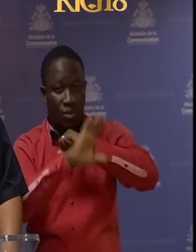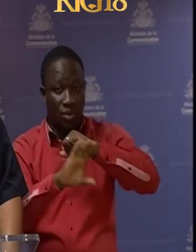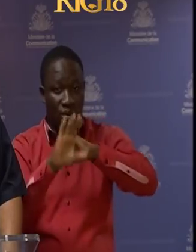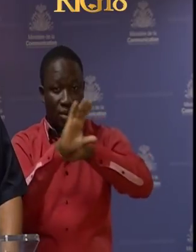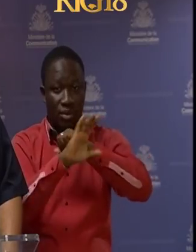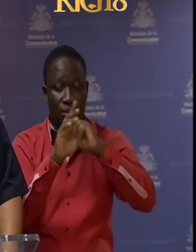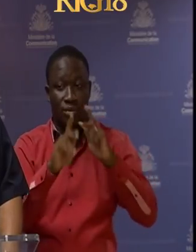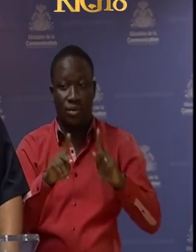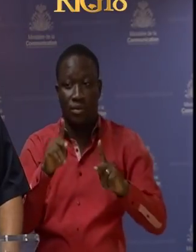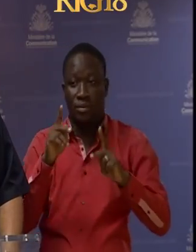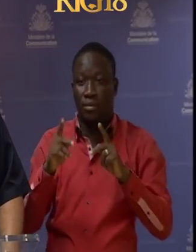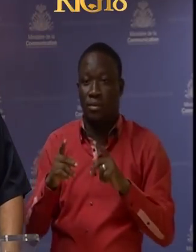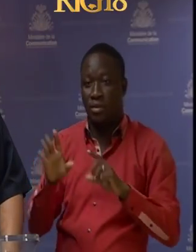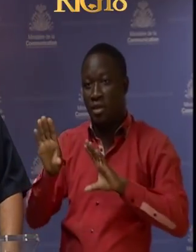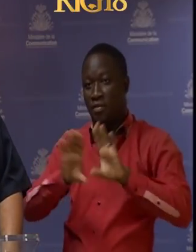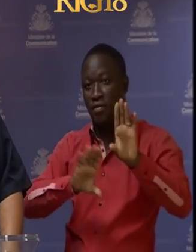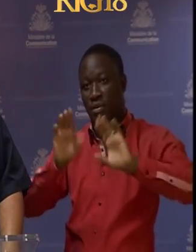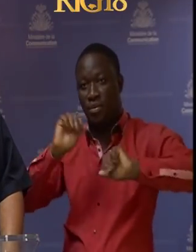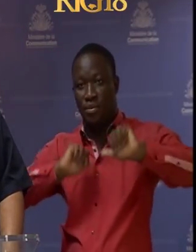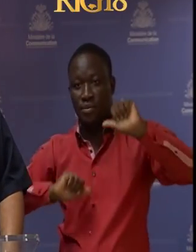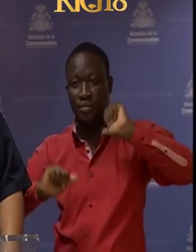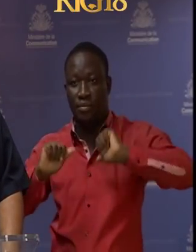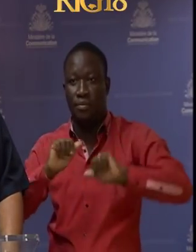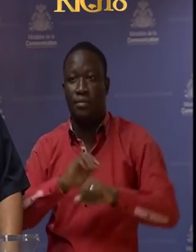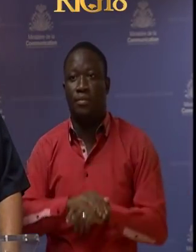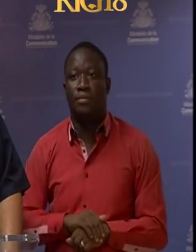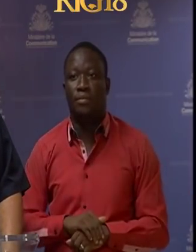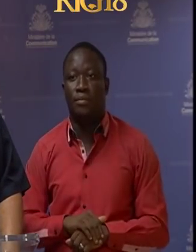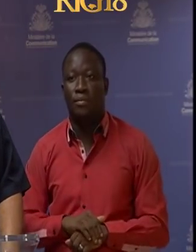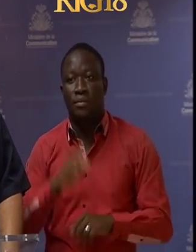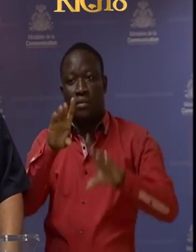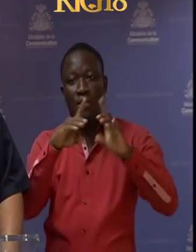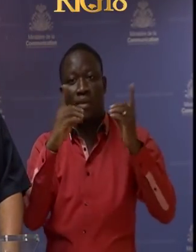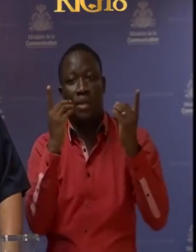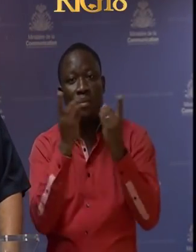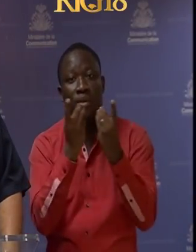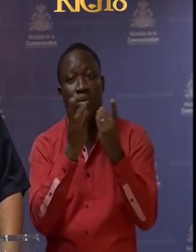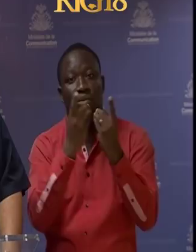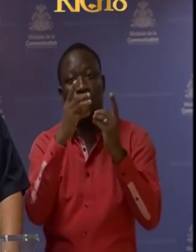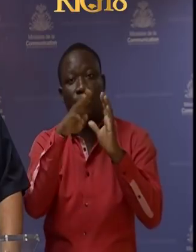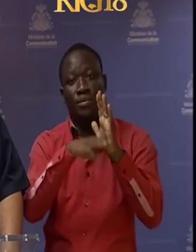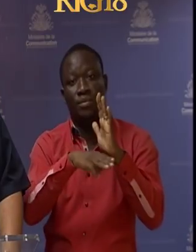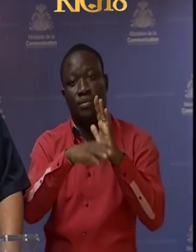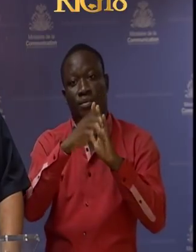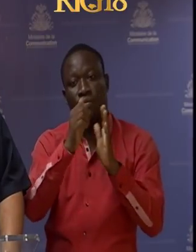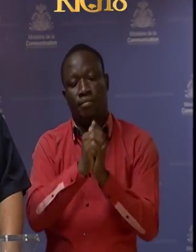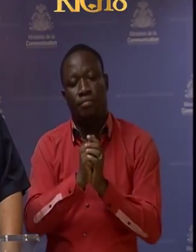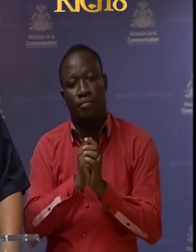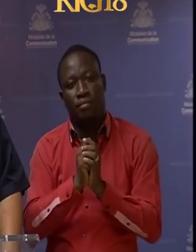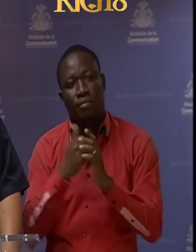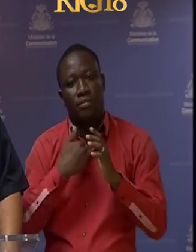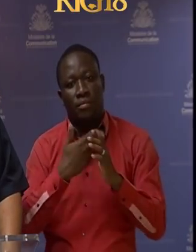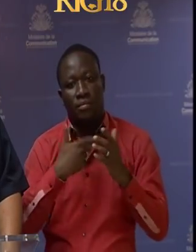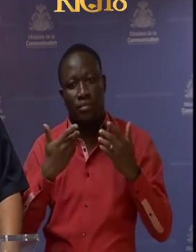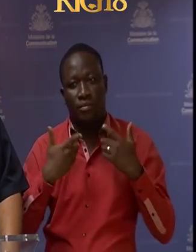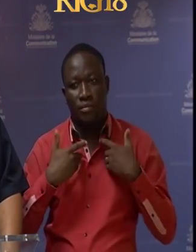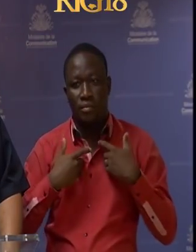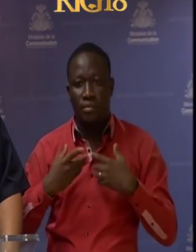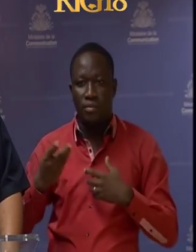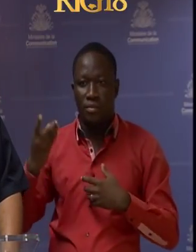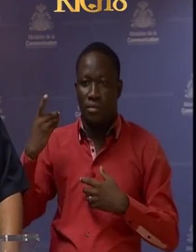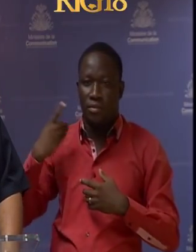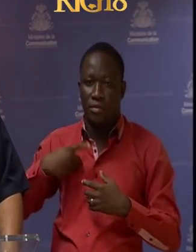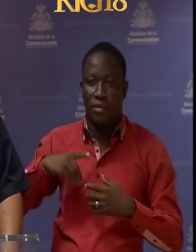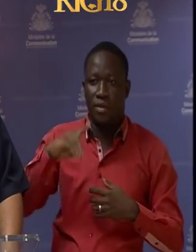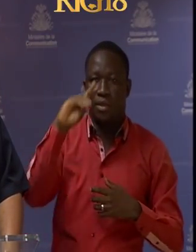s'est opération qui s'est qui a fait opération. Au niveau départemental, nous gagnons délégué départemental